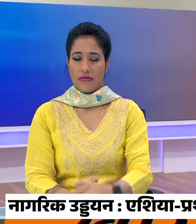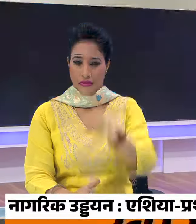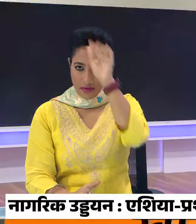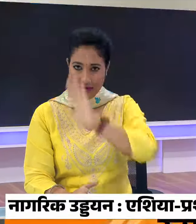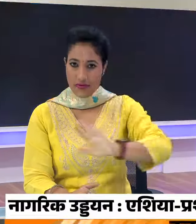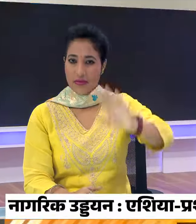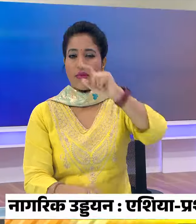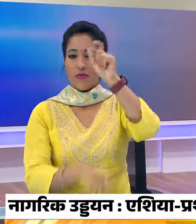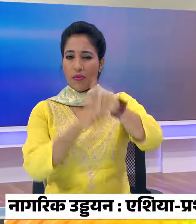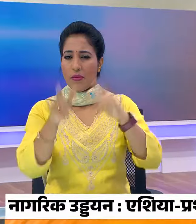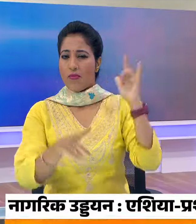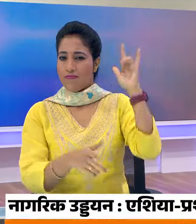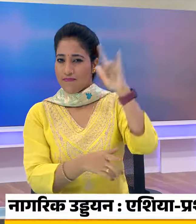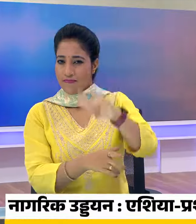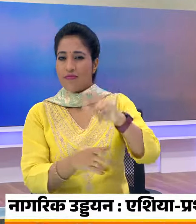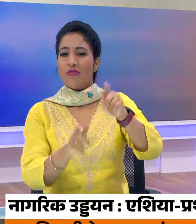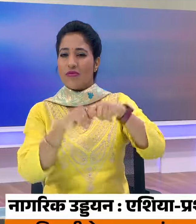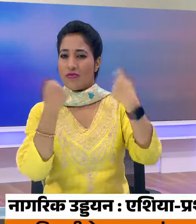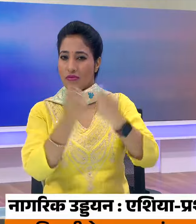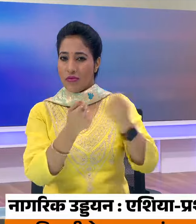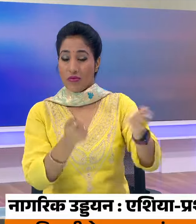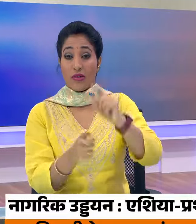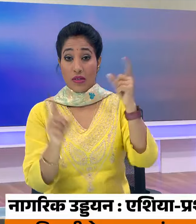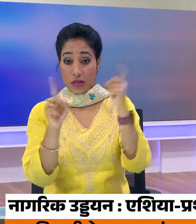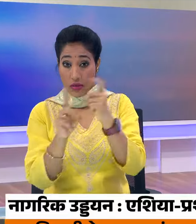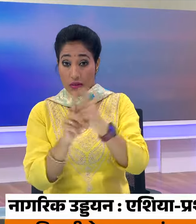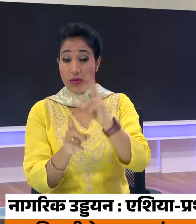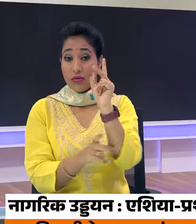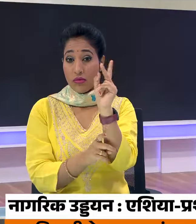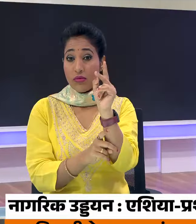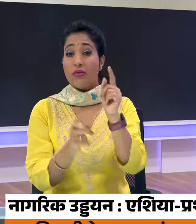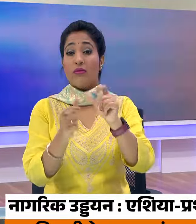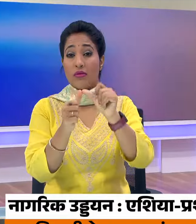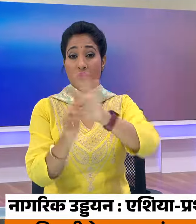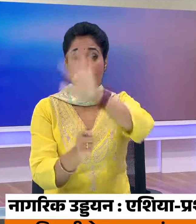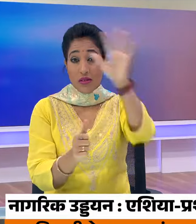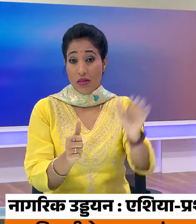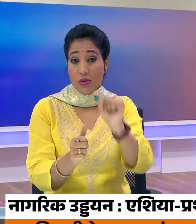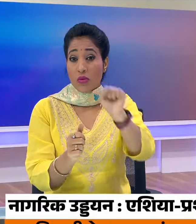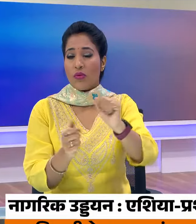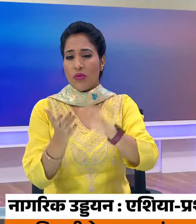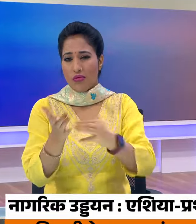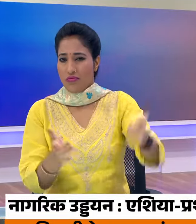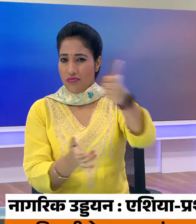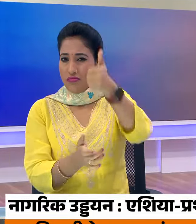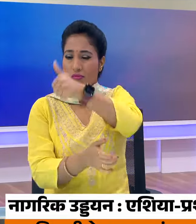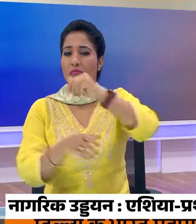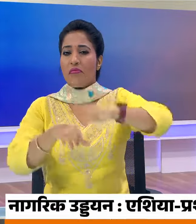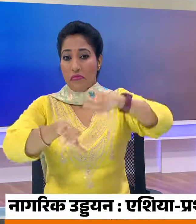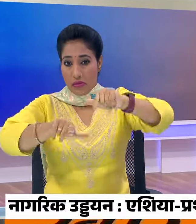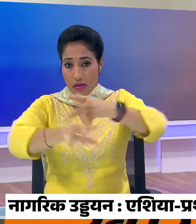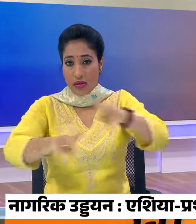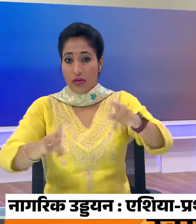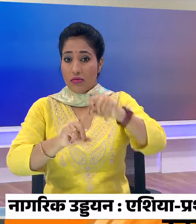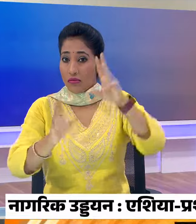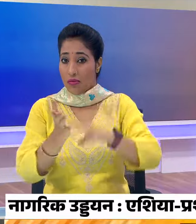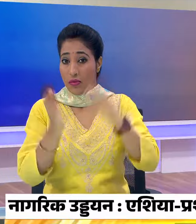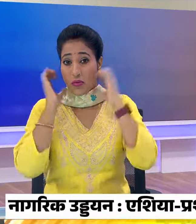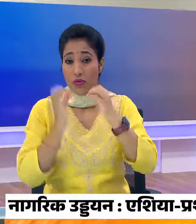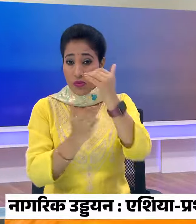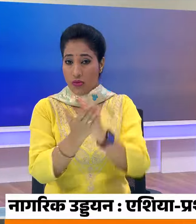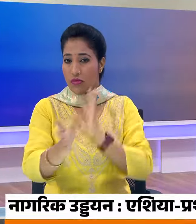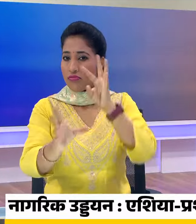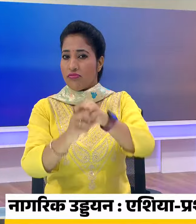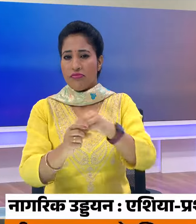भारत नागरिक उड्डयन पर दिल्ली में दूसरा एशिया प्रशांत मंत्री स्तरीय सम्मेलन आज। प्रधानमंत्री मोदी कार्यक्रम में हुए शामिल। सुरक्षा